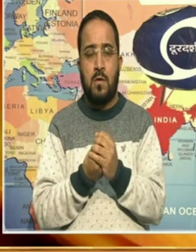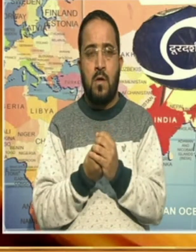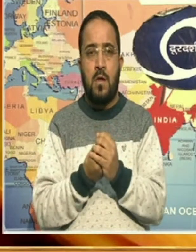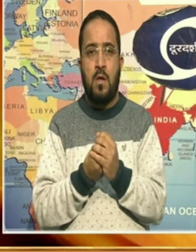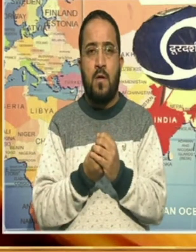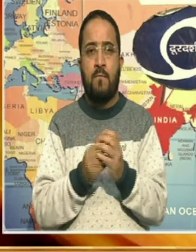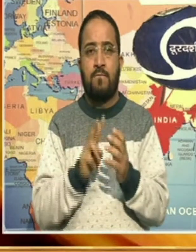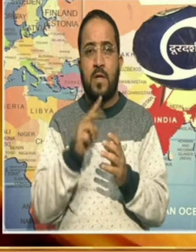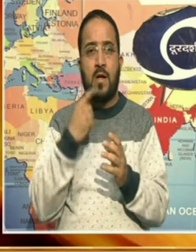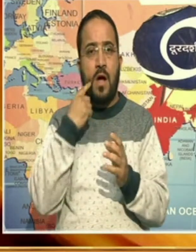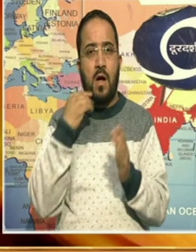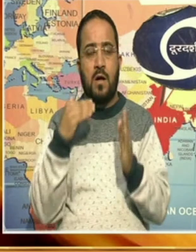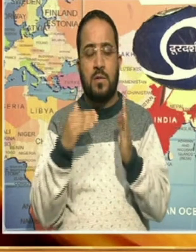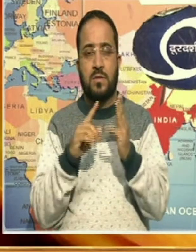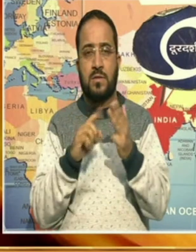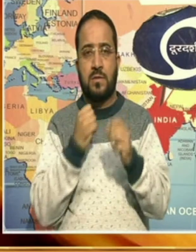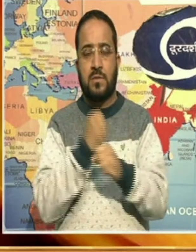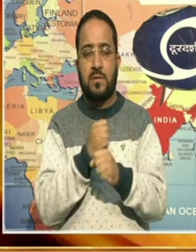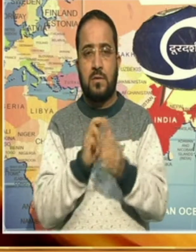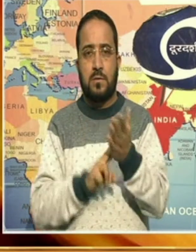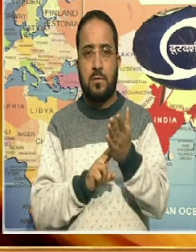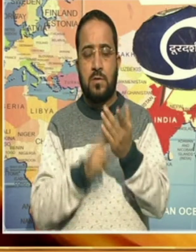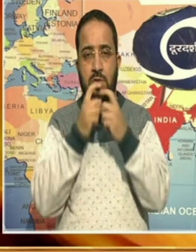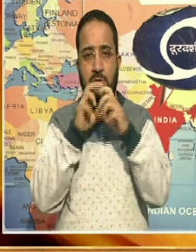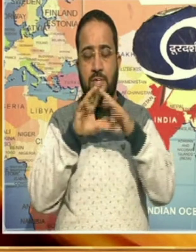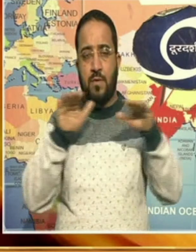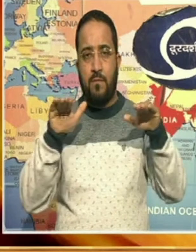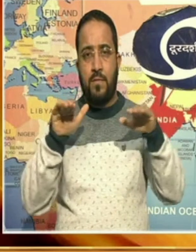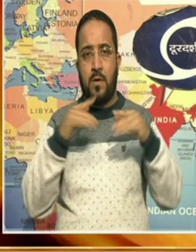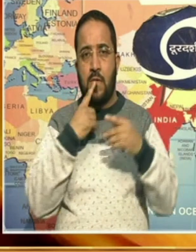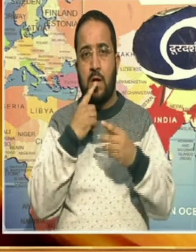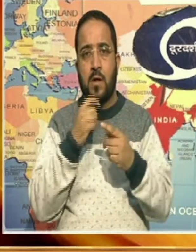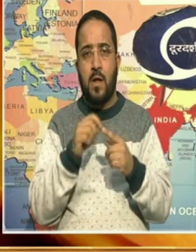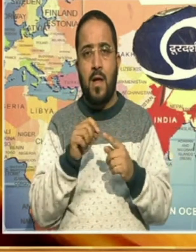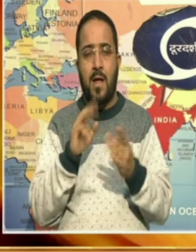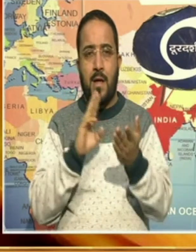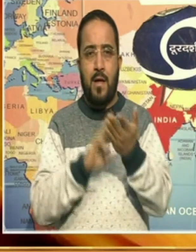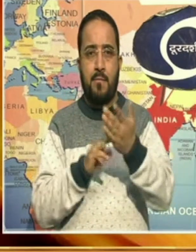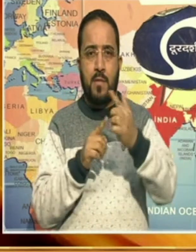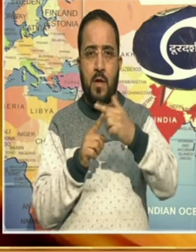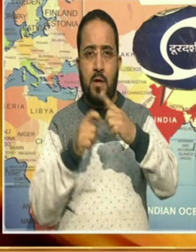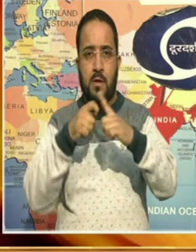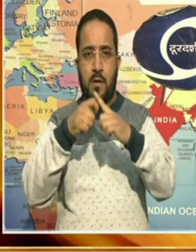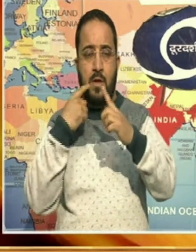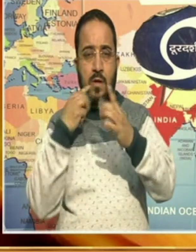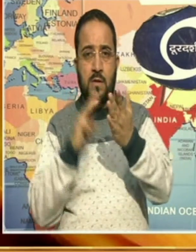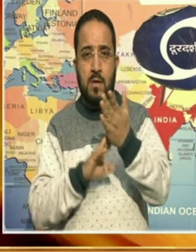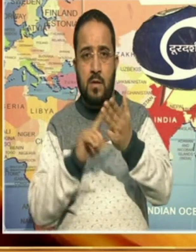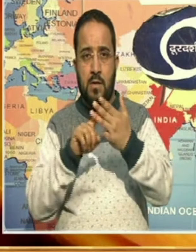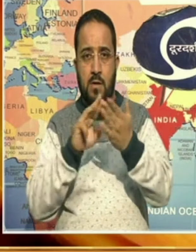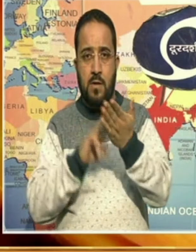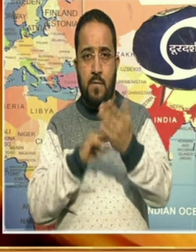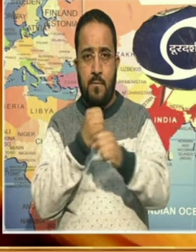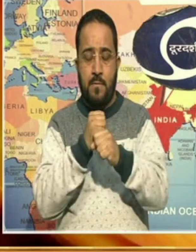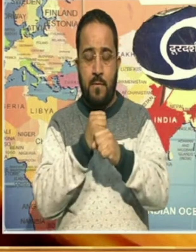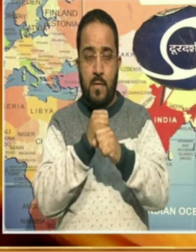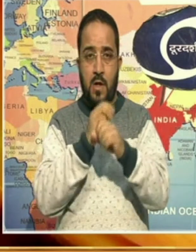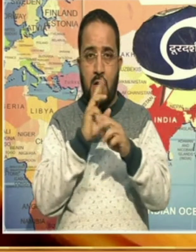ویجلینس اور شفاف میکنزم کی اہمیت پر